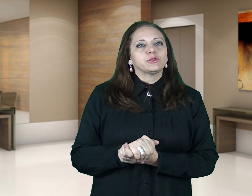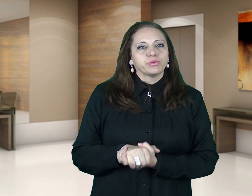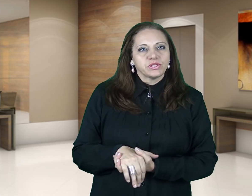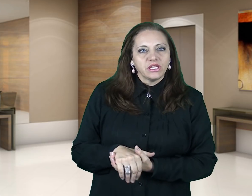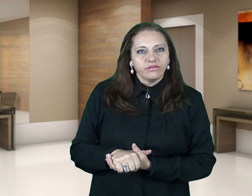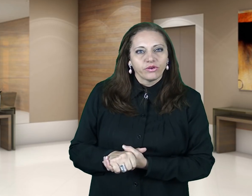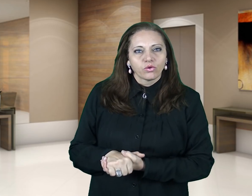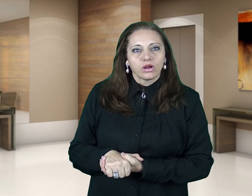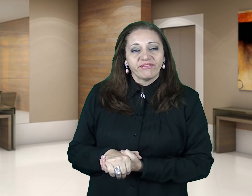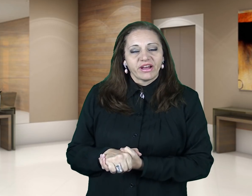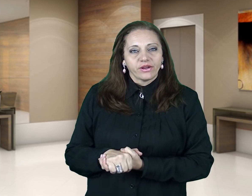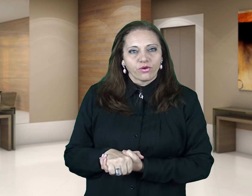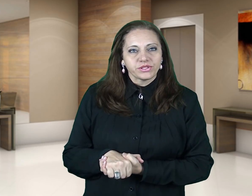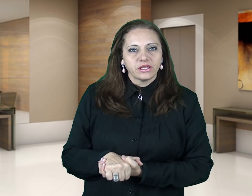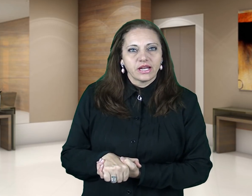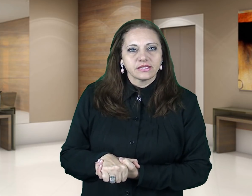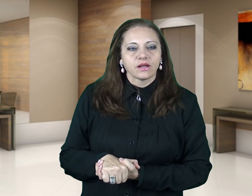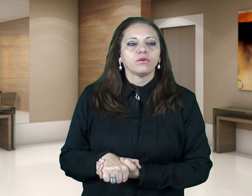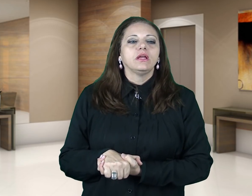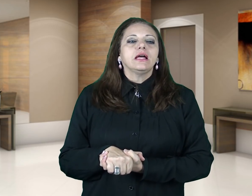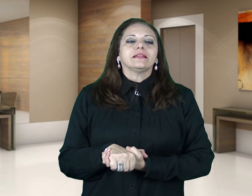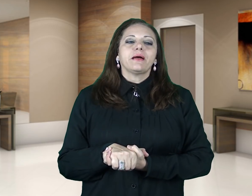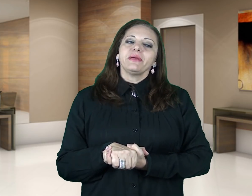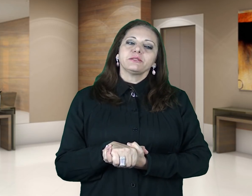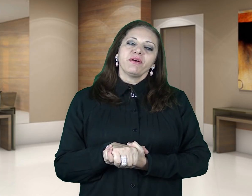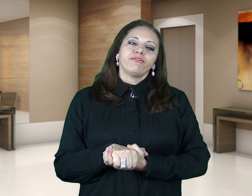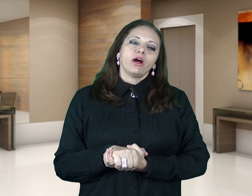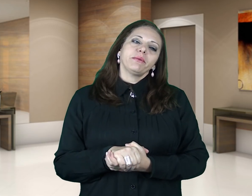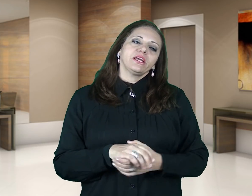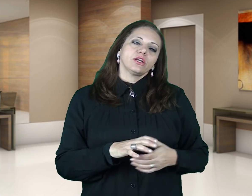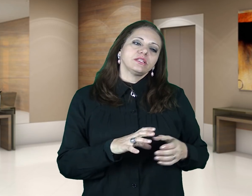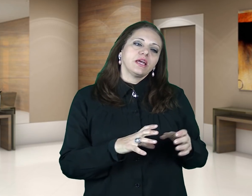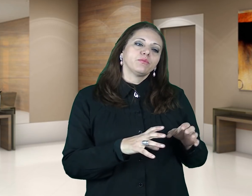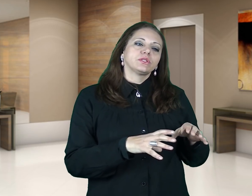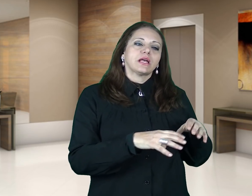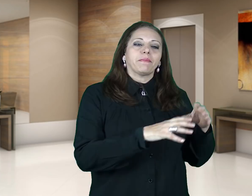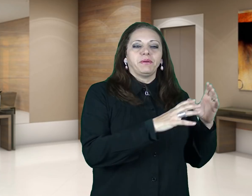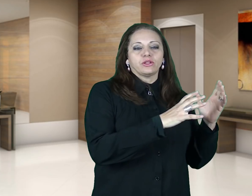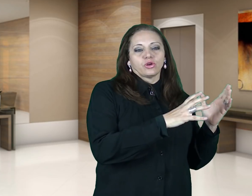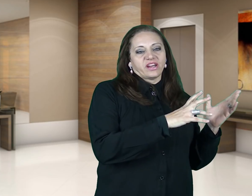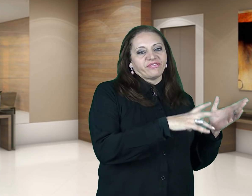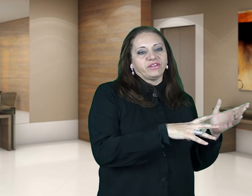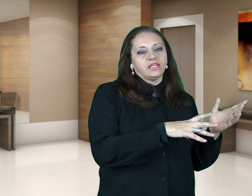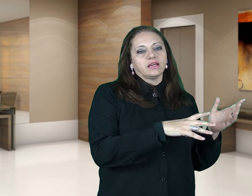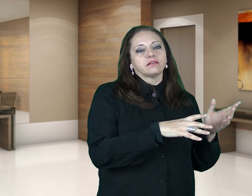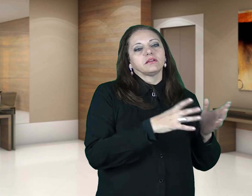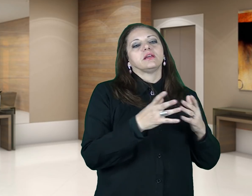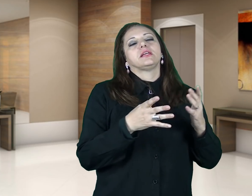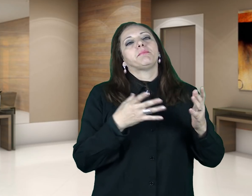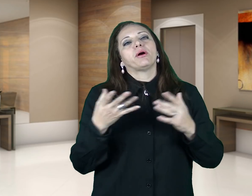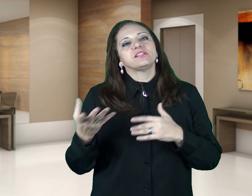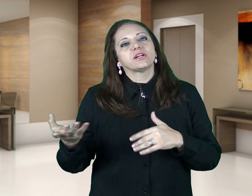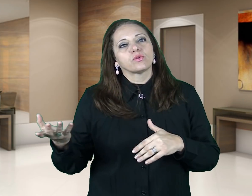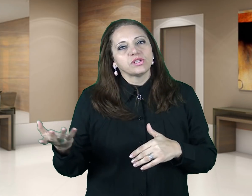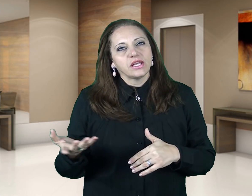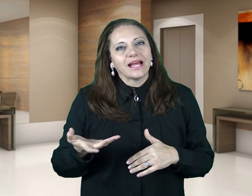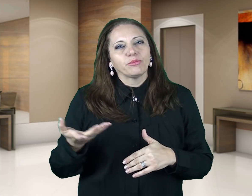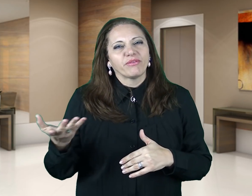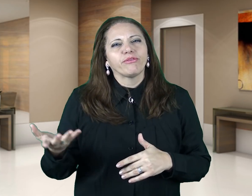não é mais possível levar em consideração. Da mesma forma que nós temos a pictografia, que pode ser considerada